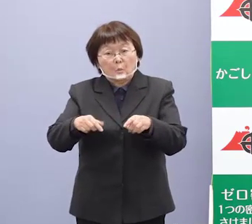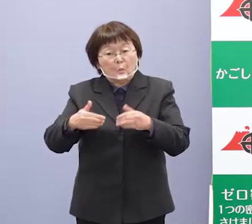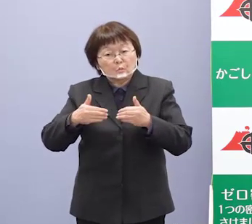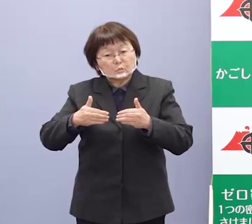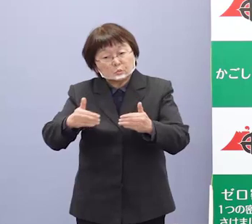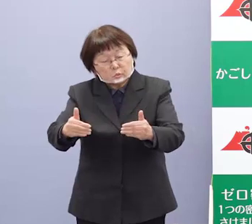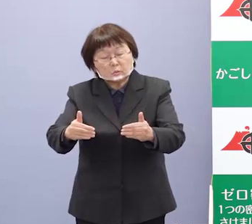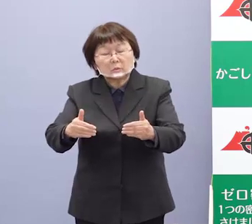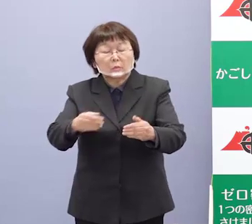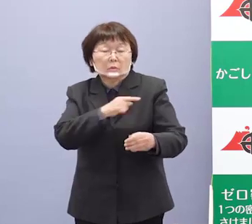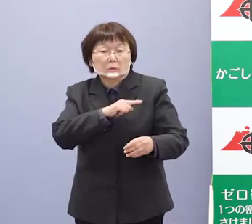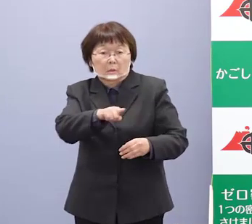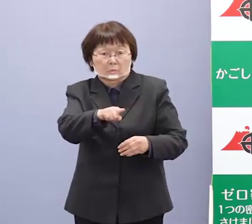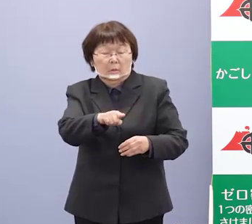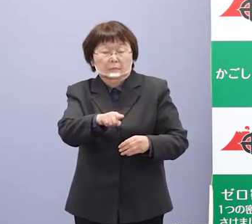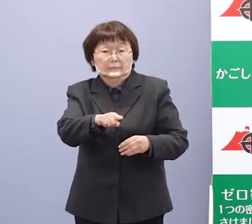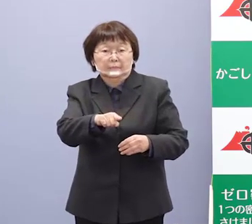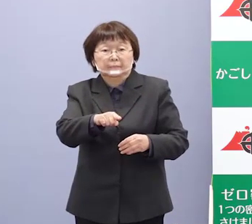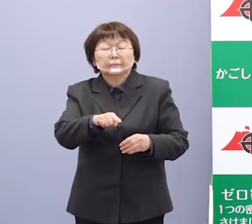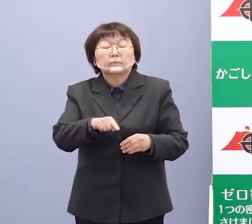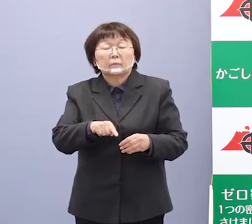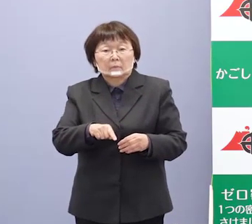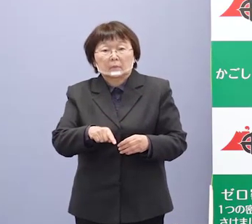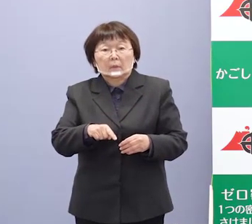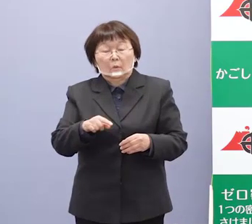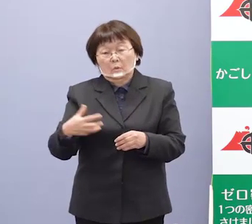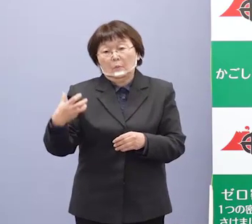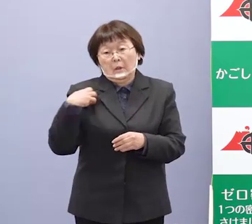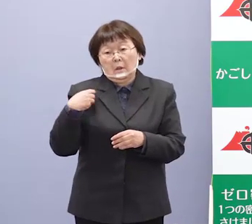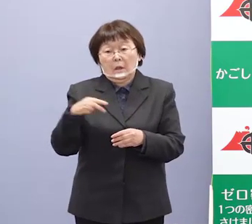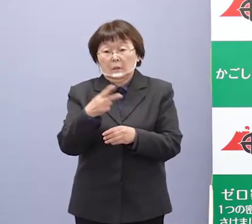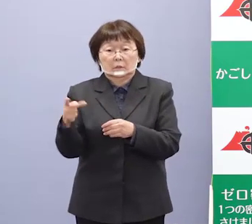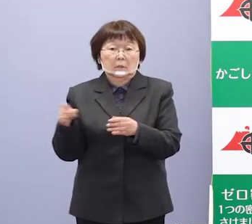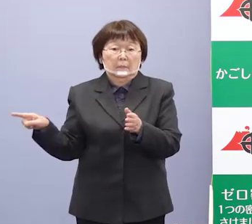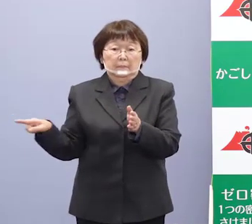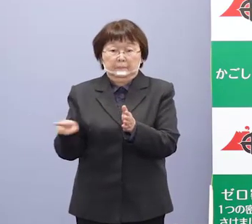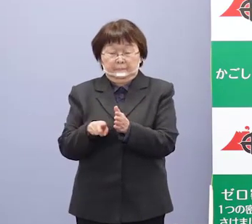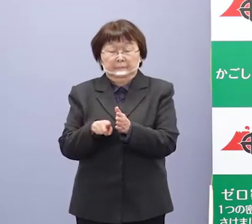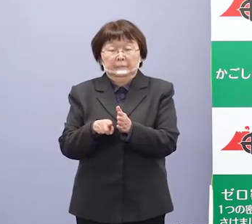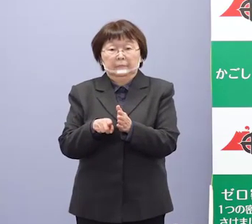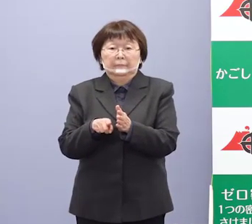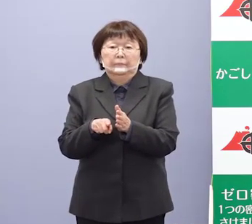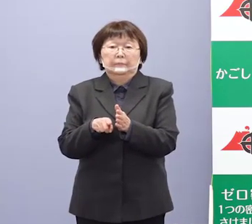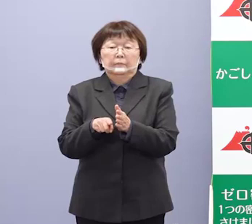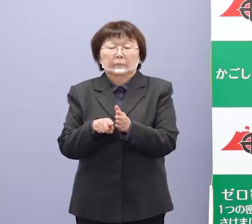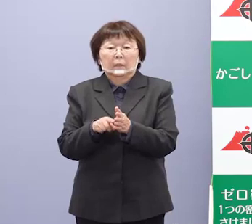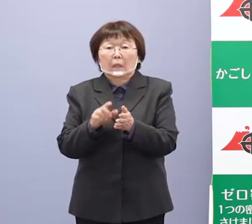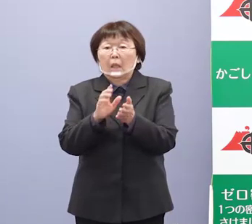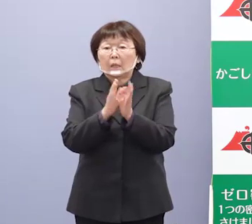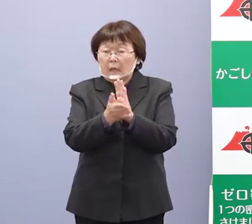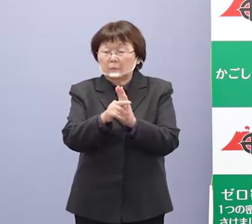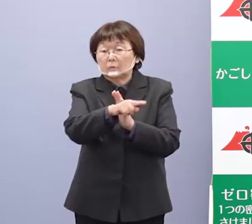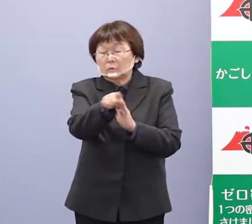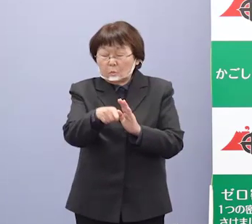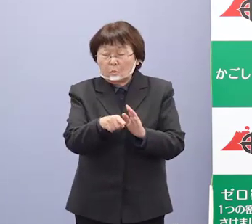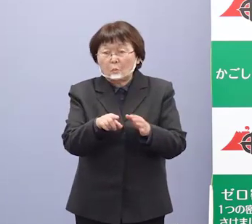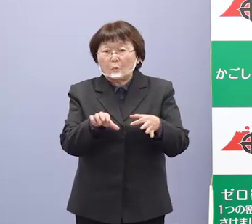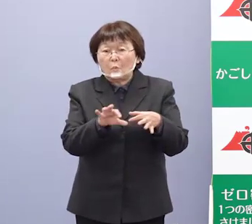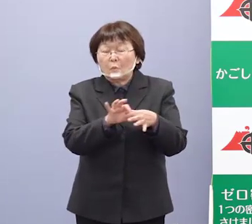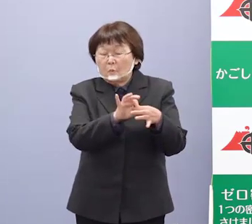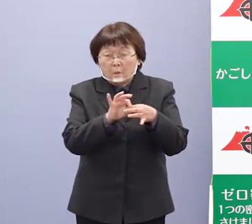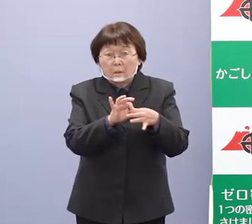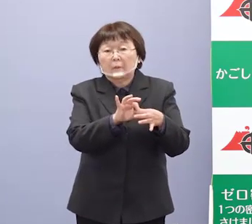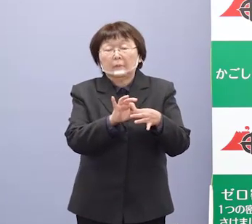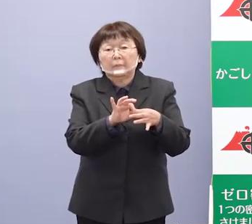優先に取り組んでまいりましたけれども、まあ、この就任後2年を経過しまして、やはりまあこの県との首長としての責任、そし